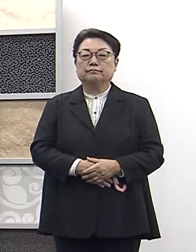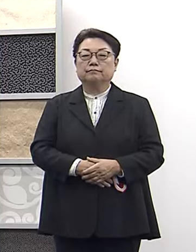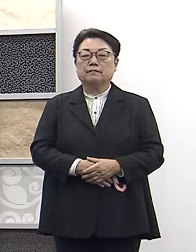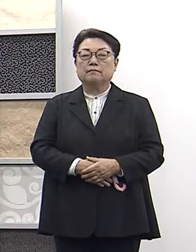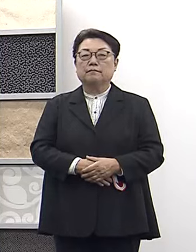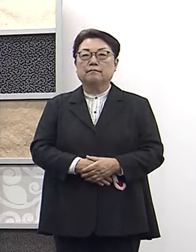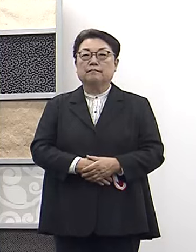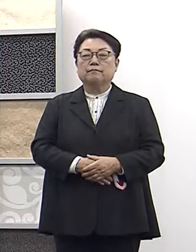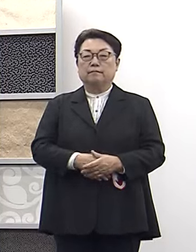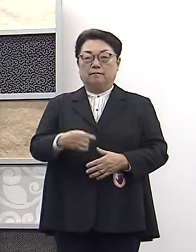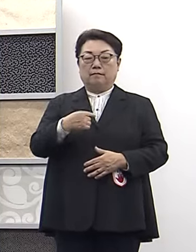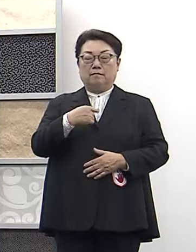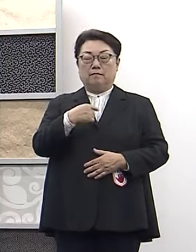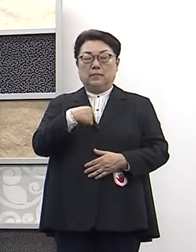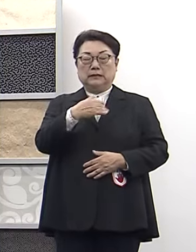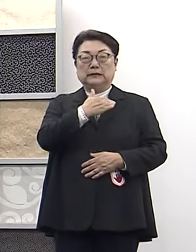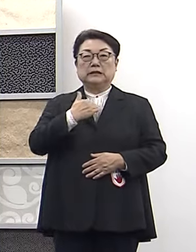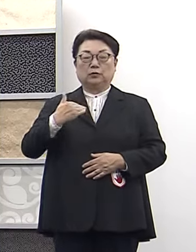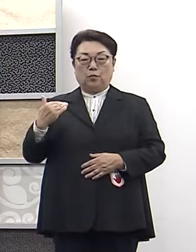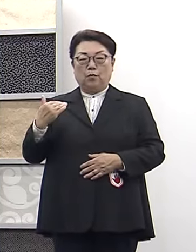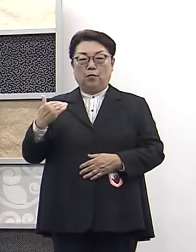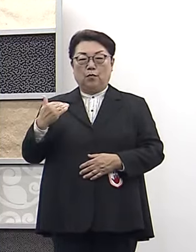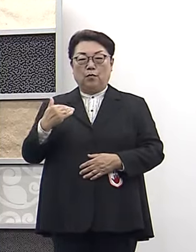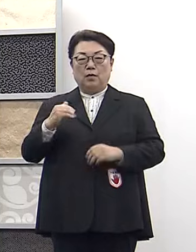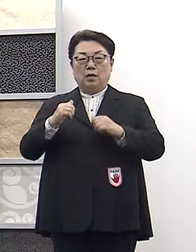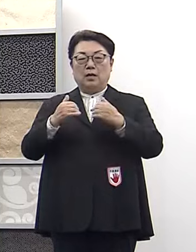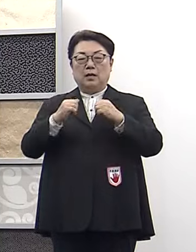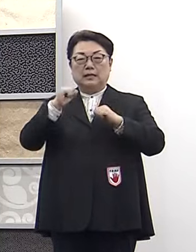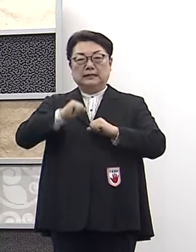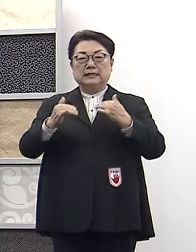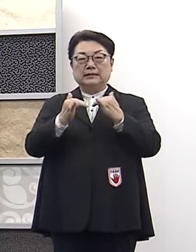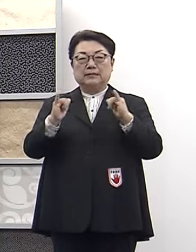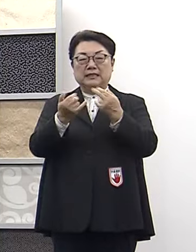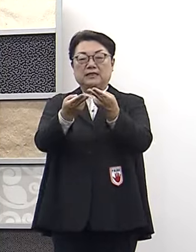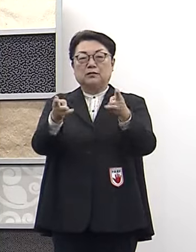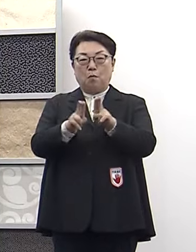いわゆる我々とその自民党県連の